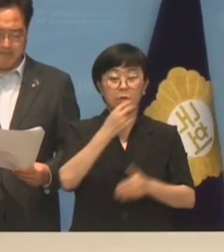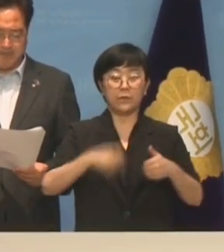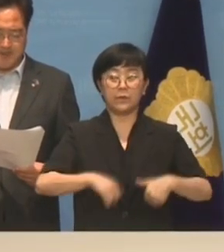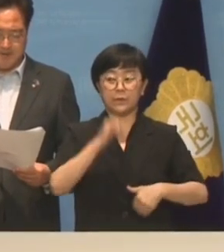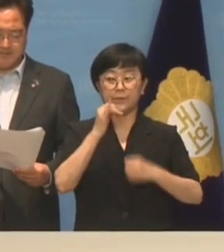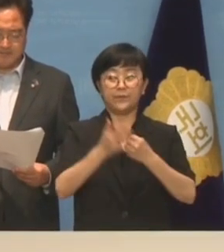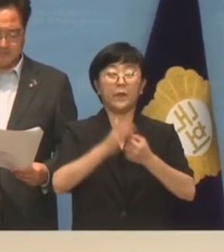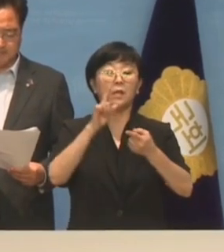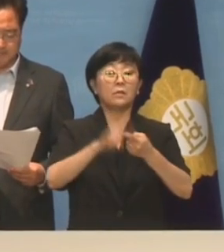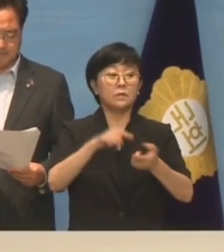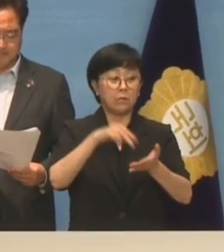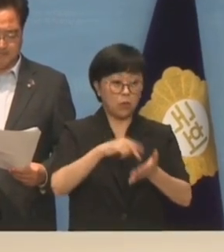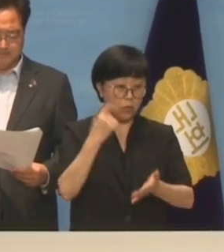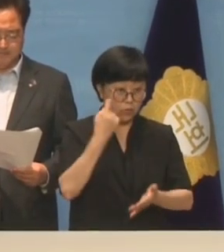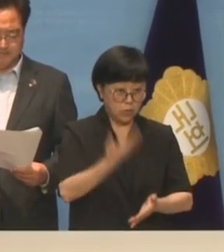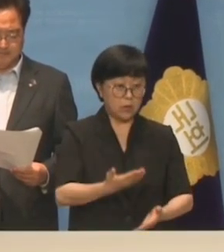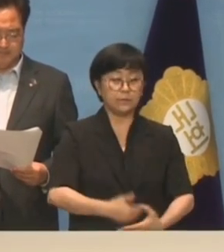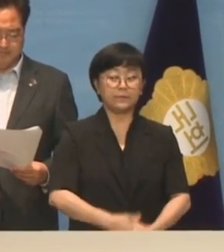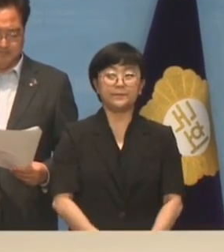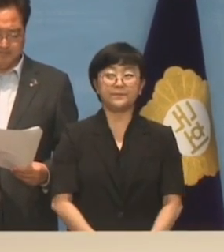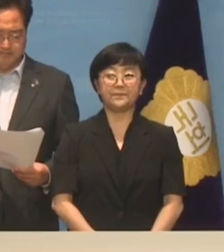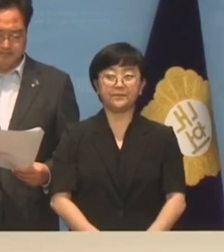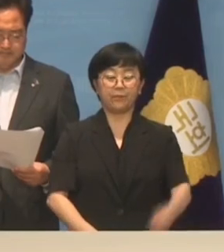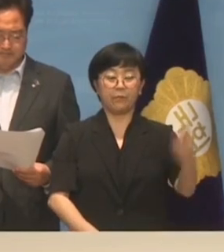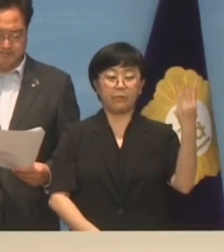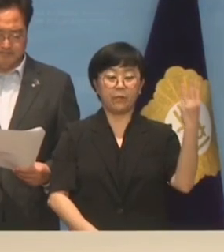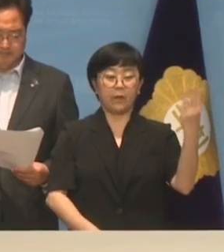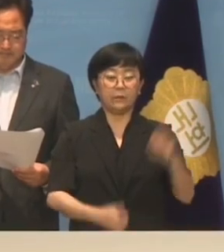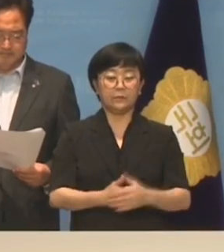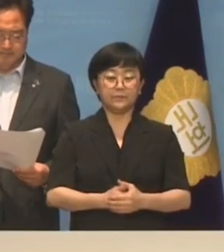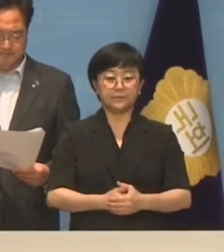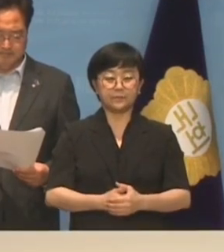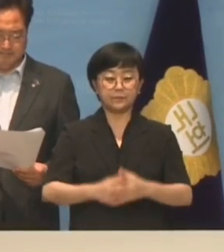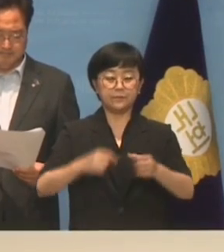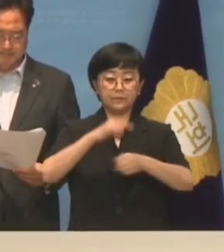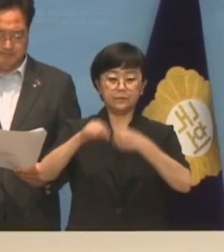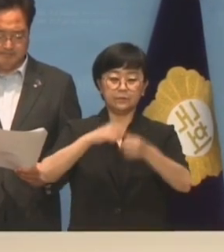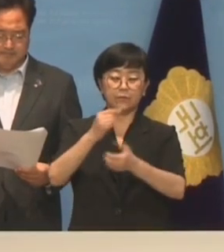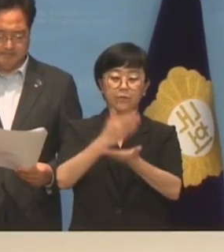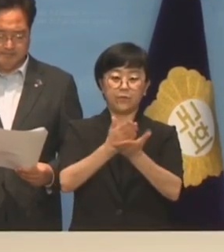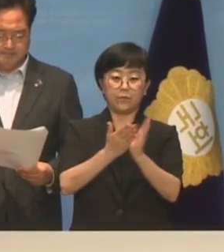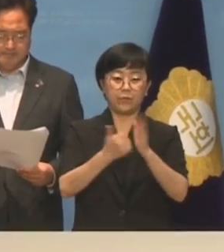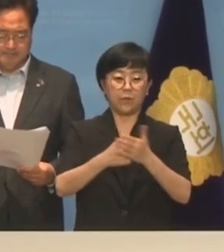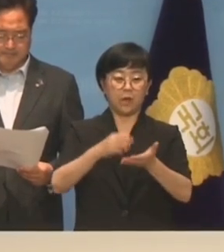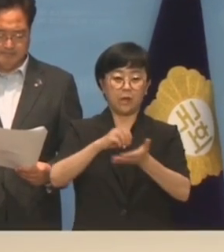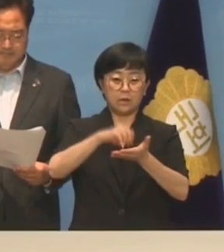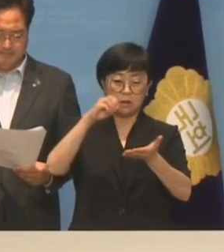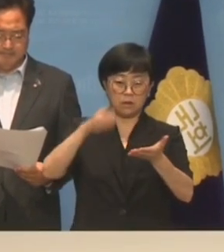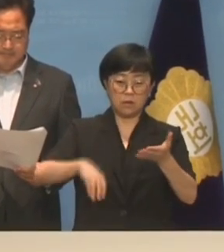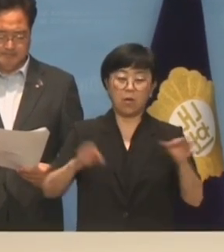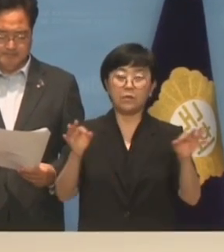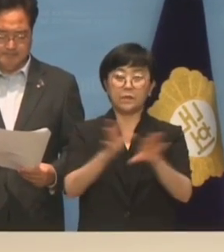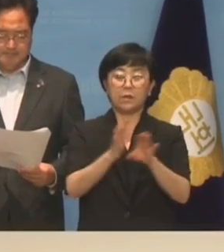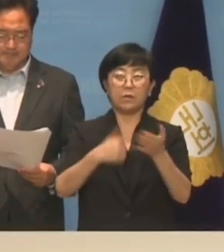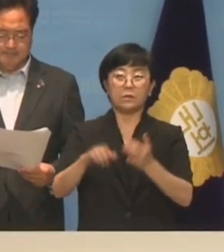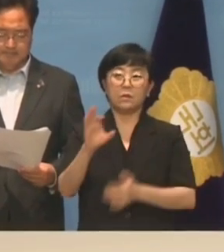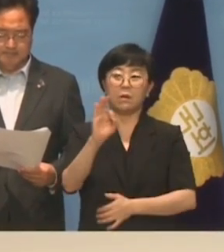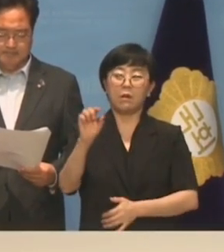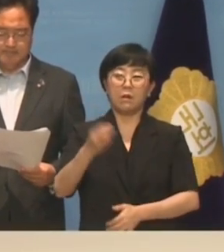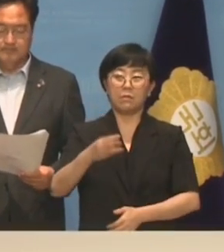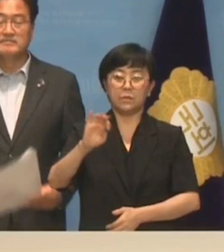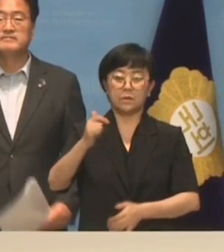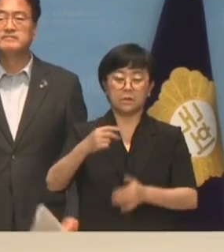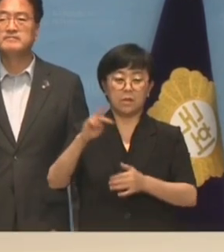보는데 이에 대한 입장은 무엇입니까? 3. 다핵종 제거 설비 알프스는 지난